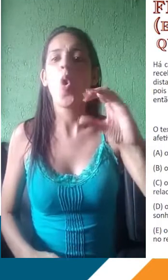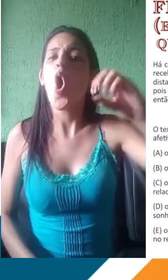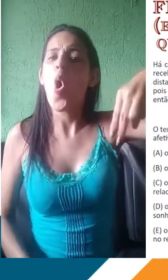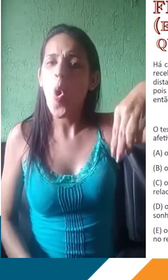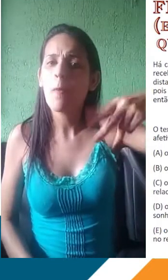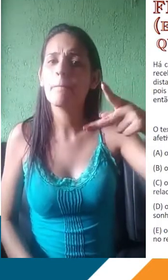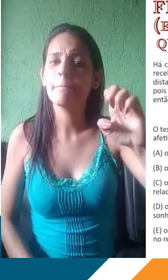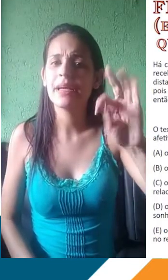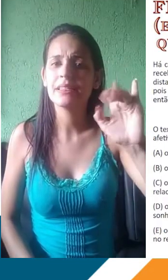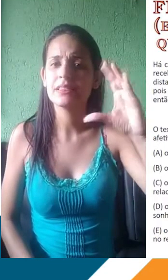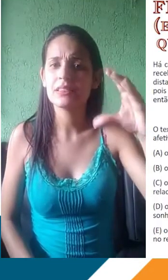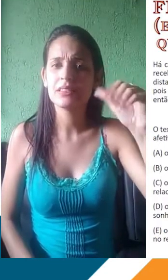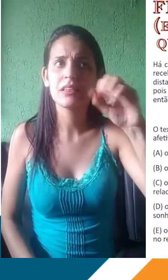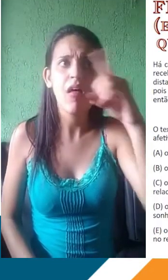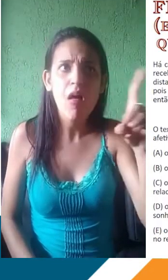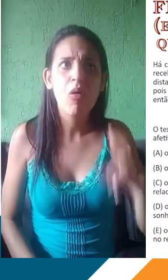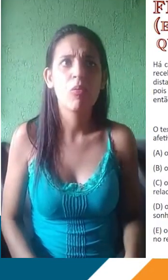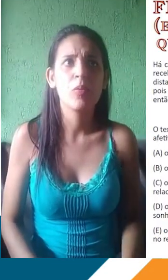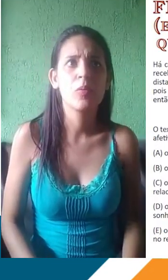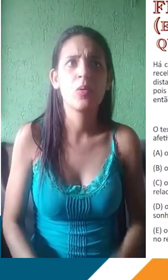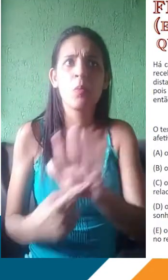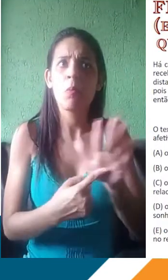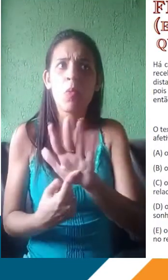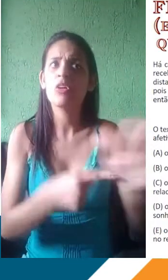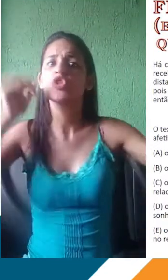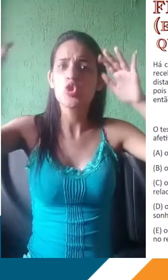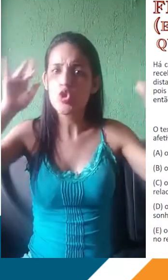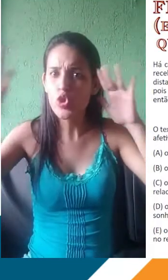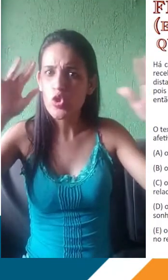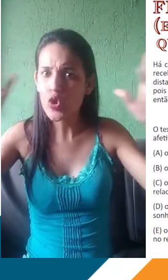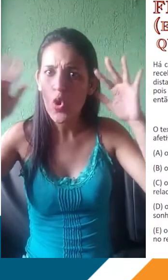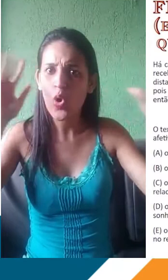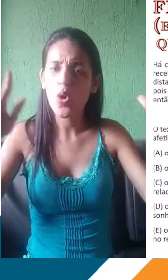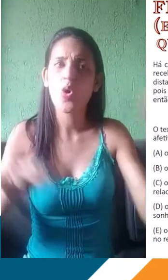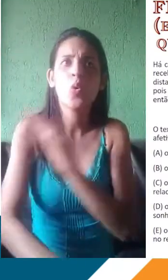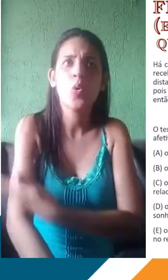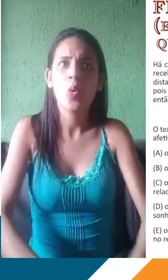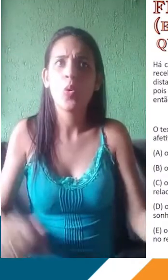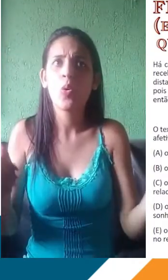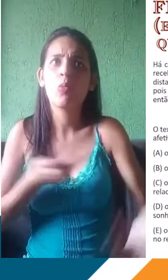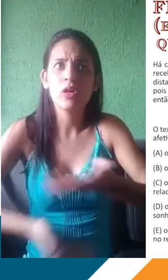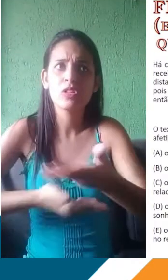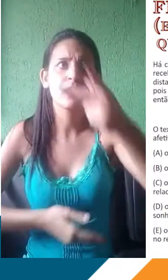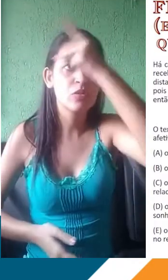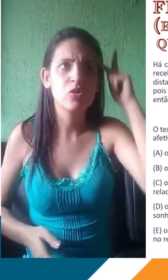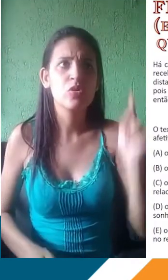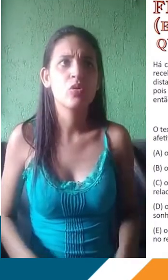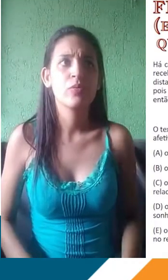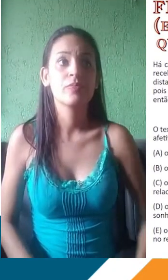pessoas no relacionamento. Letra D. O frescobol indica um jogo em que a competição prevalece, o que